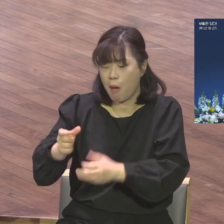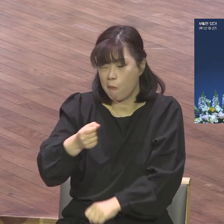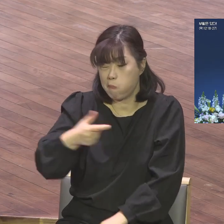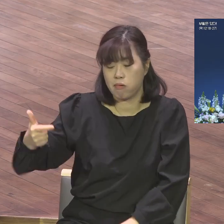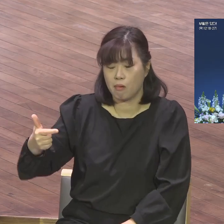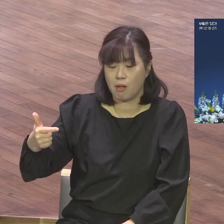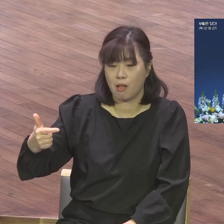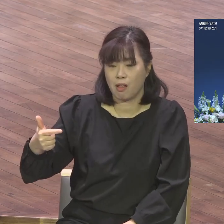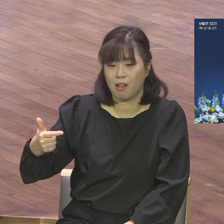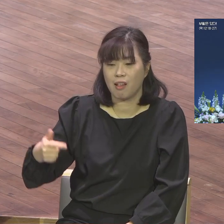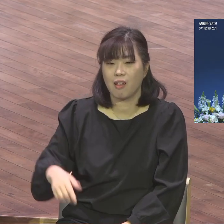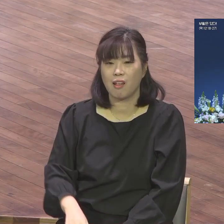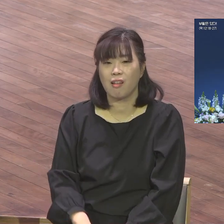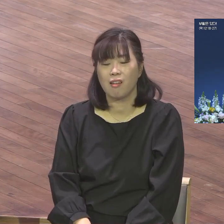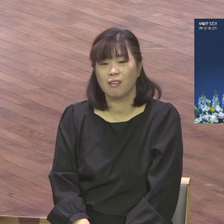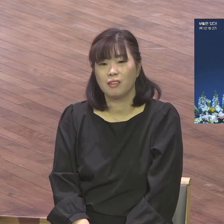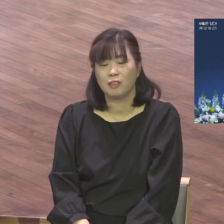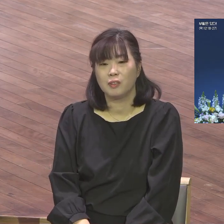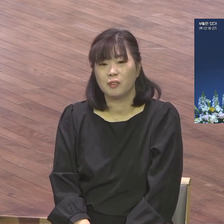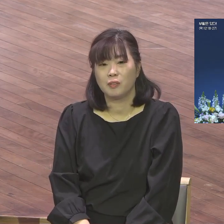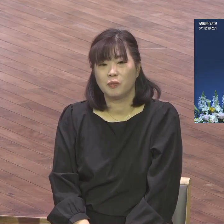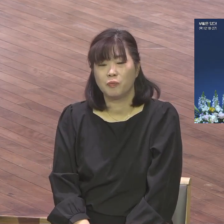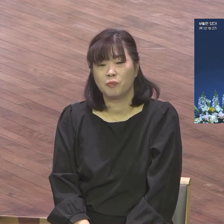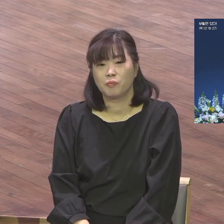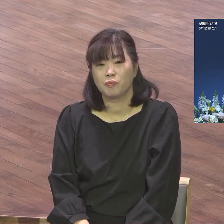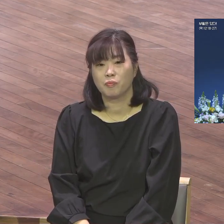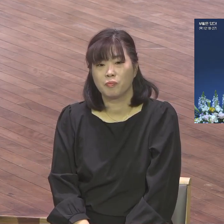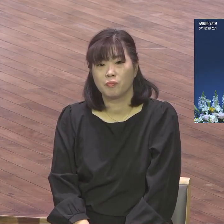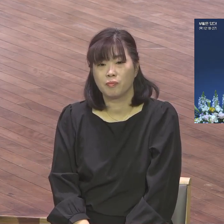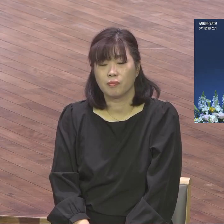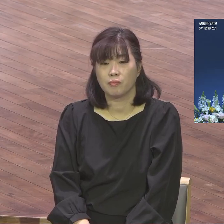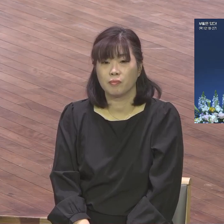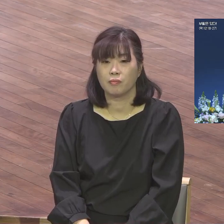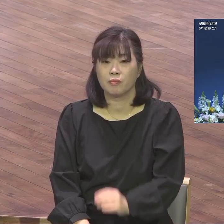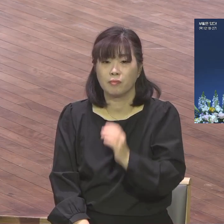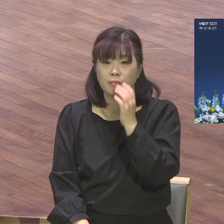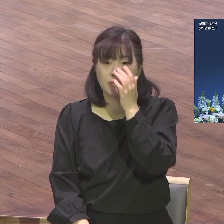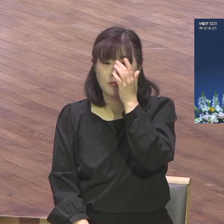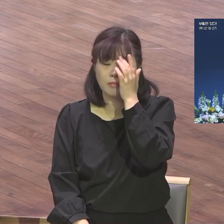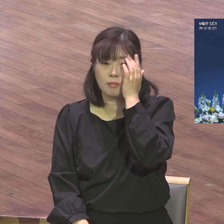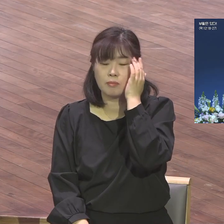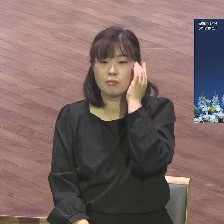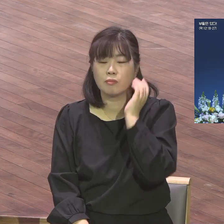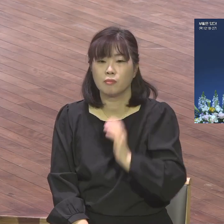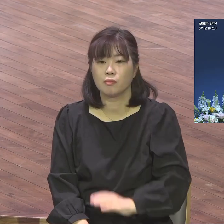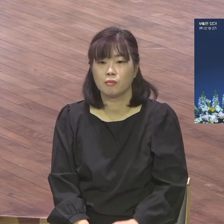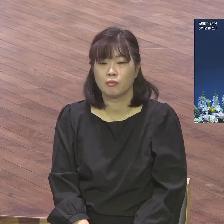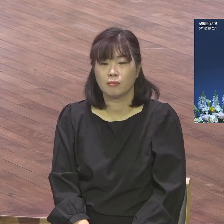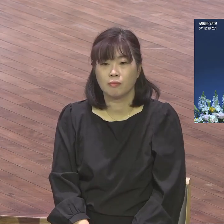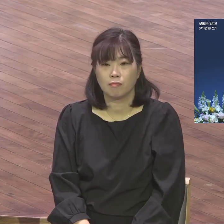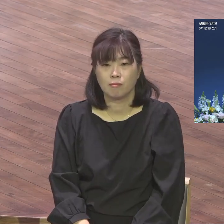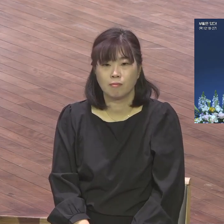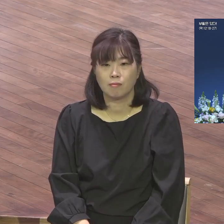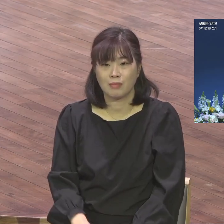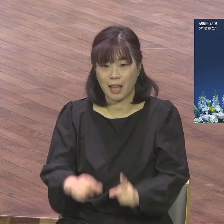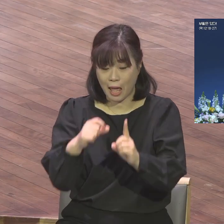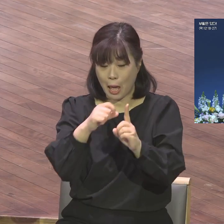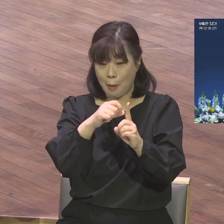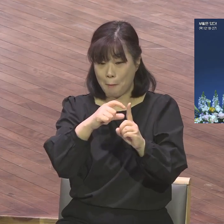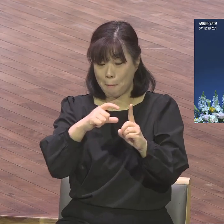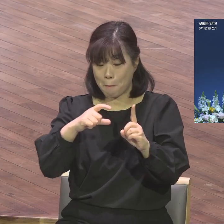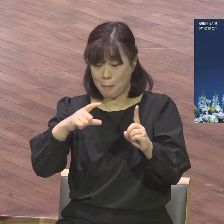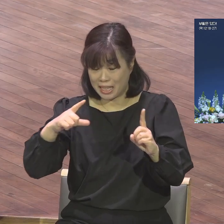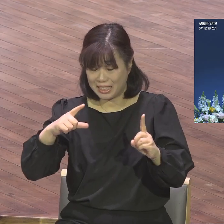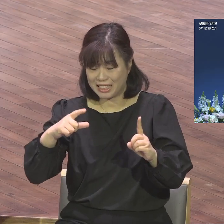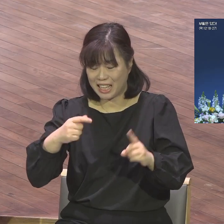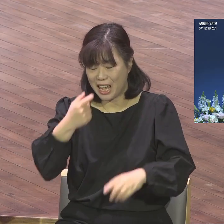다행스럽게 기독교 파키스탄 기독교 역사상 라마단 기간에 집회한 적은